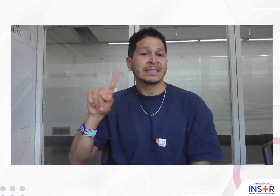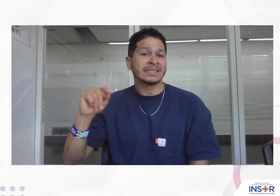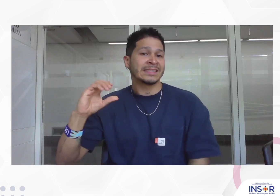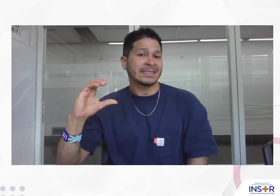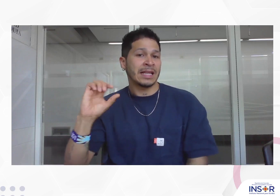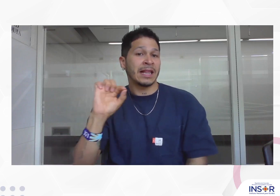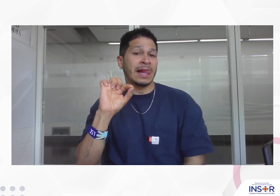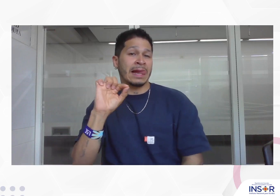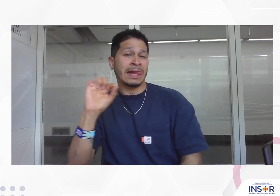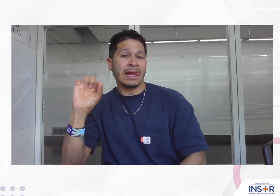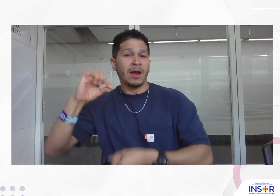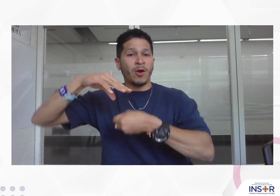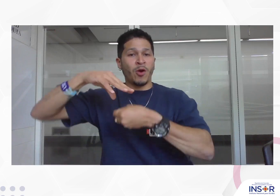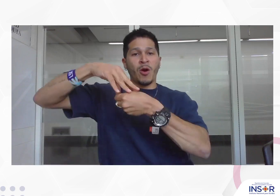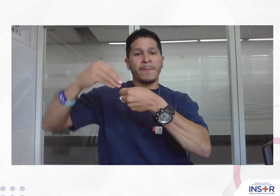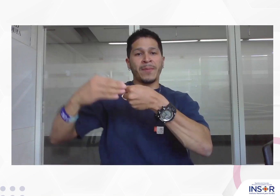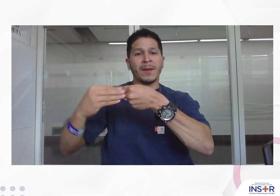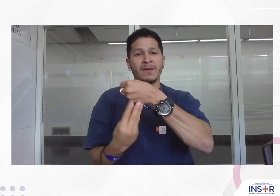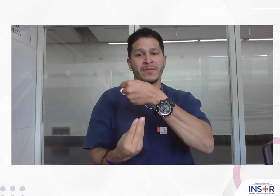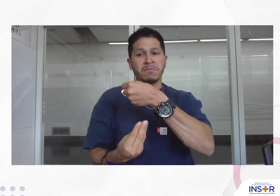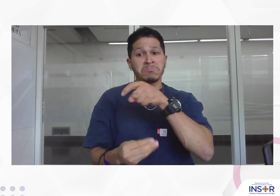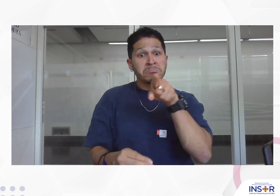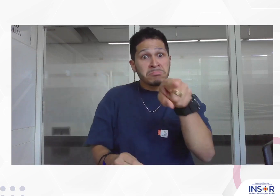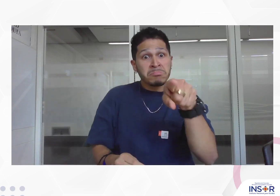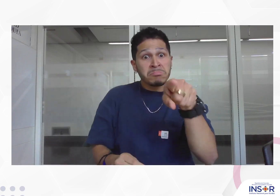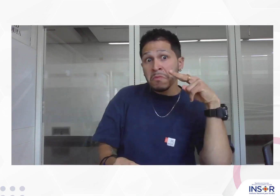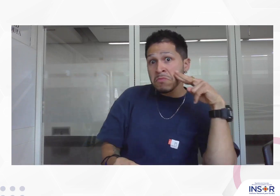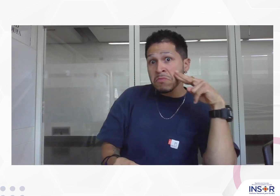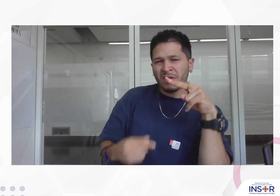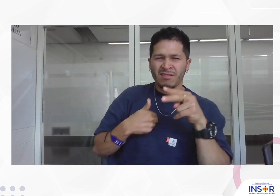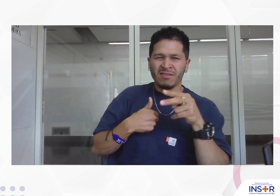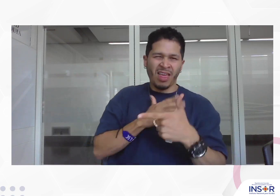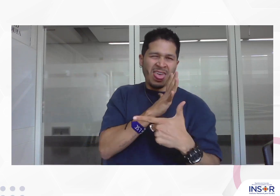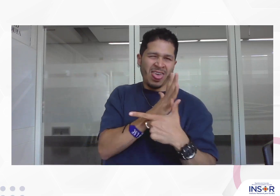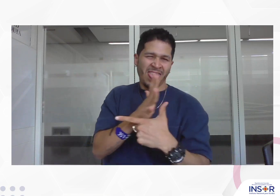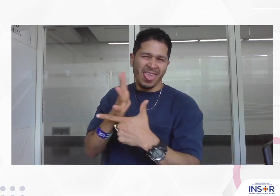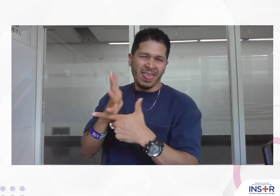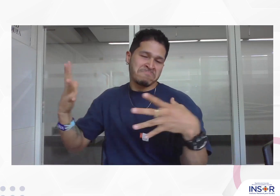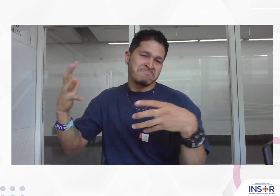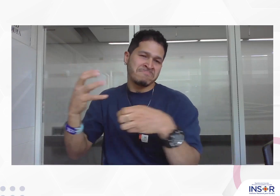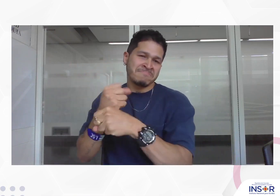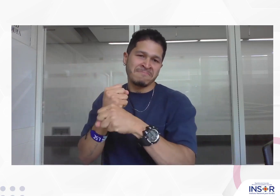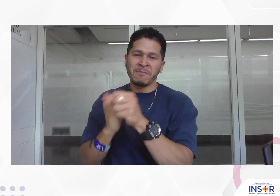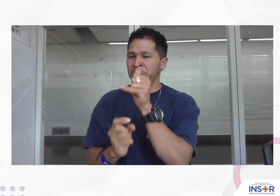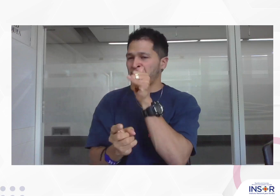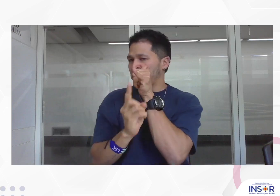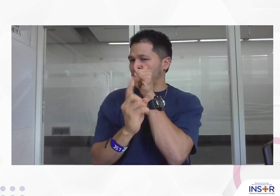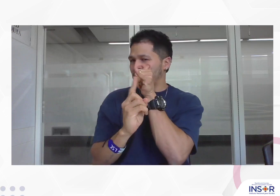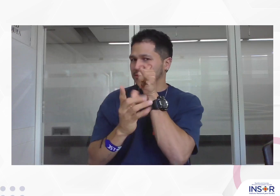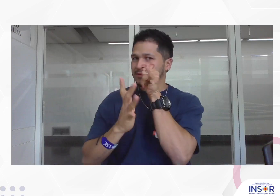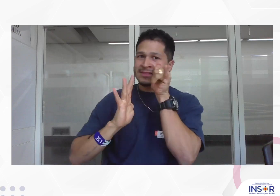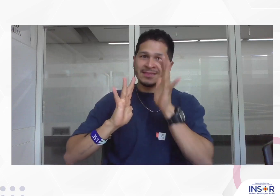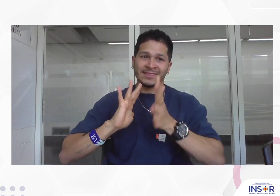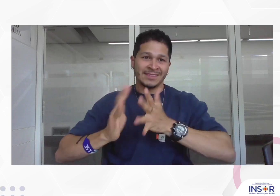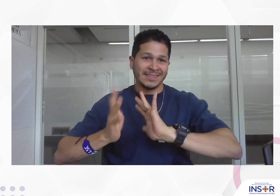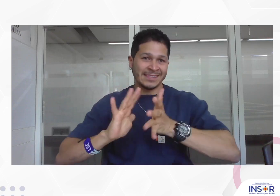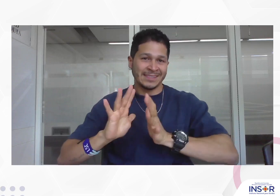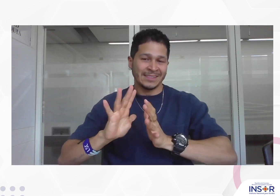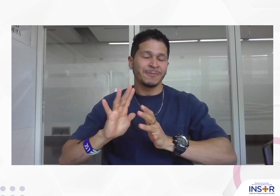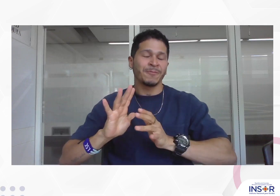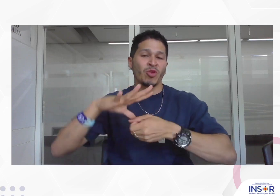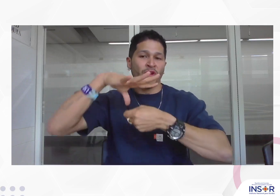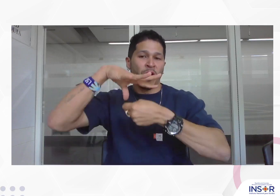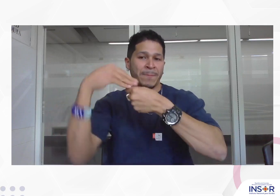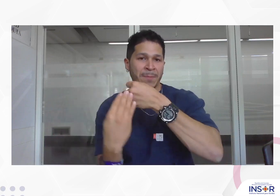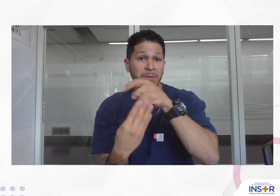donde he subido todos mis trabajos y se denomina Ciencias Políticas en LSC UPB, ese es el nombre, ustedes